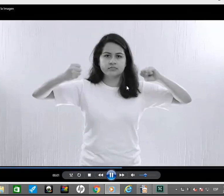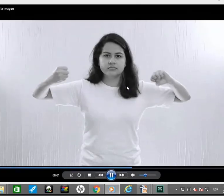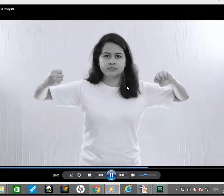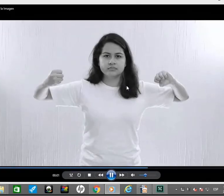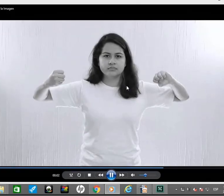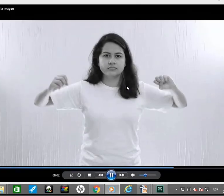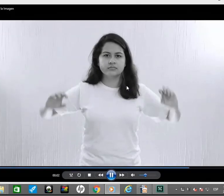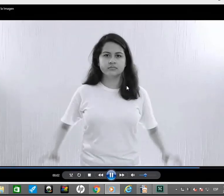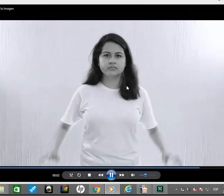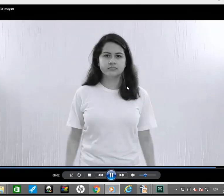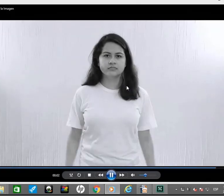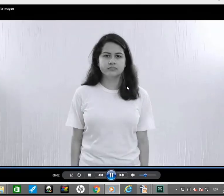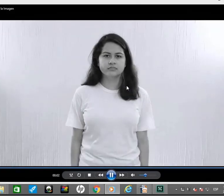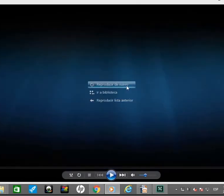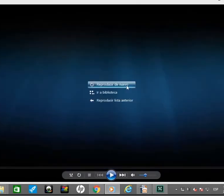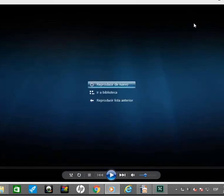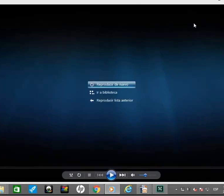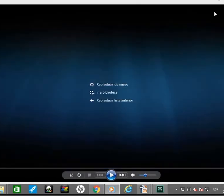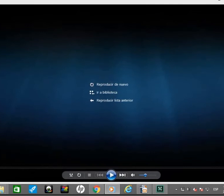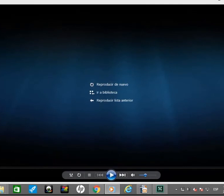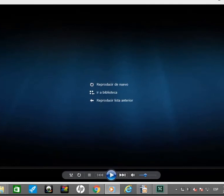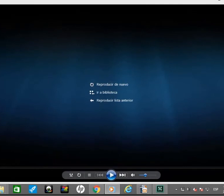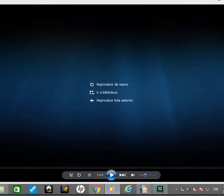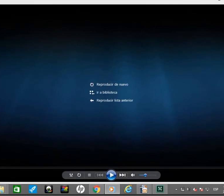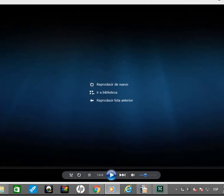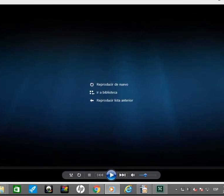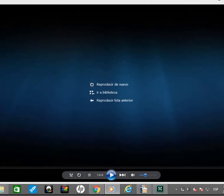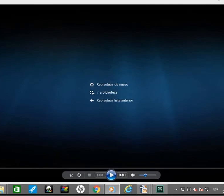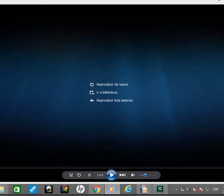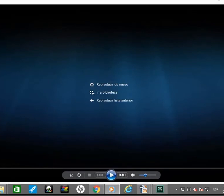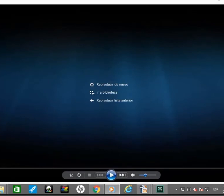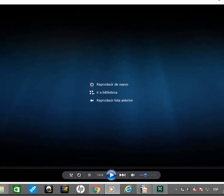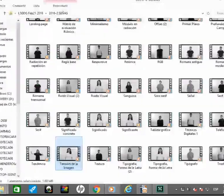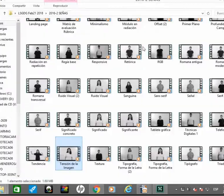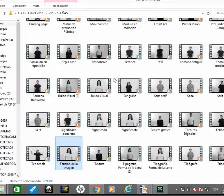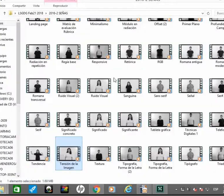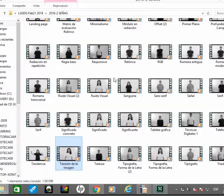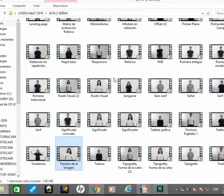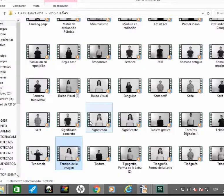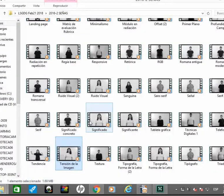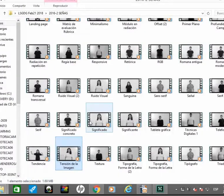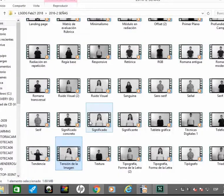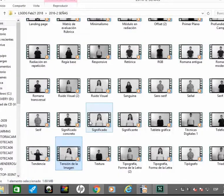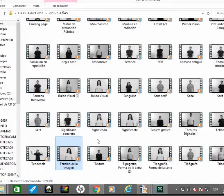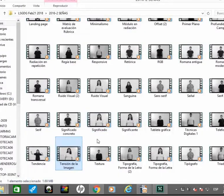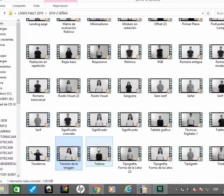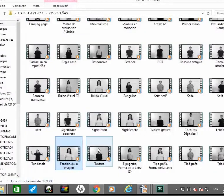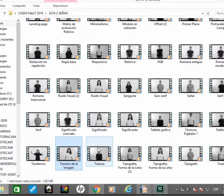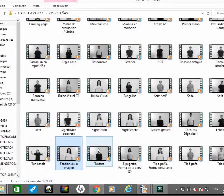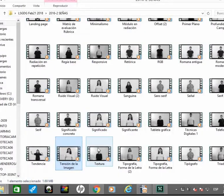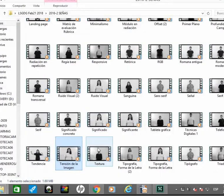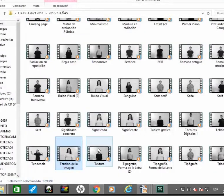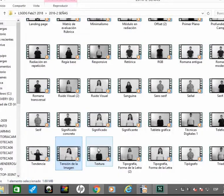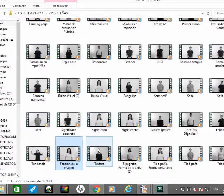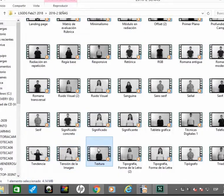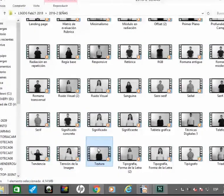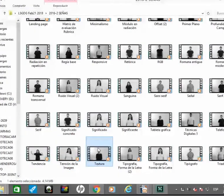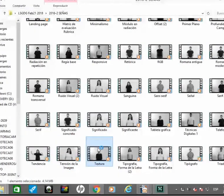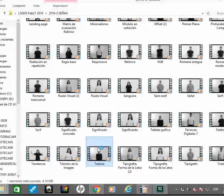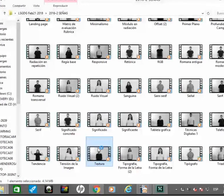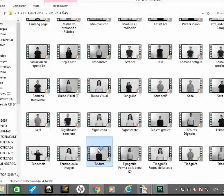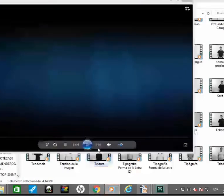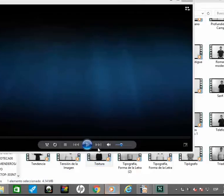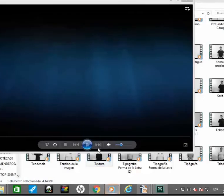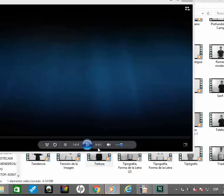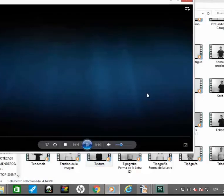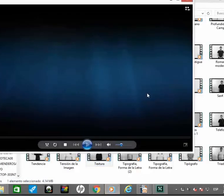¿Cómo le explicas el concepto de concepto a una persona sorda cuando no hay referentes para eso? El lenguaje de abstracto